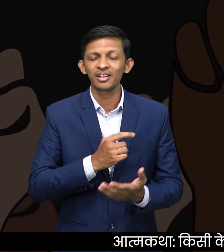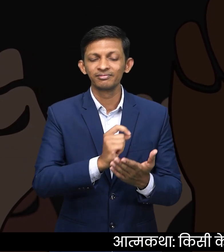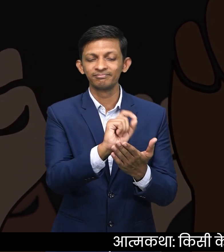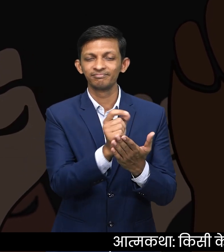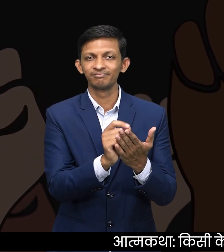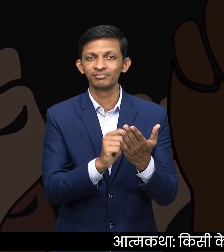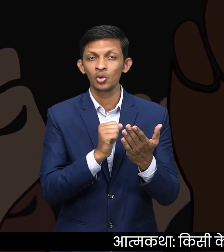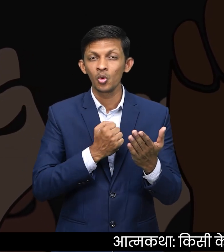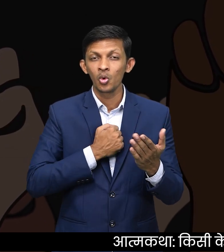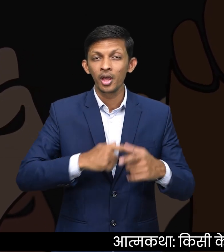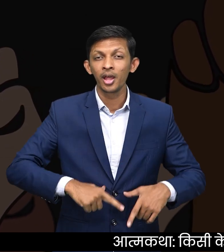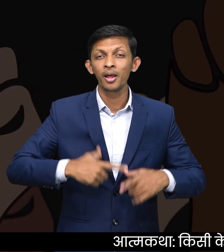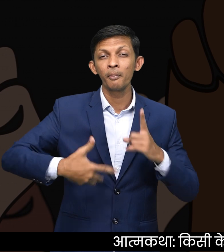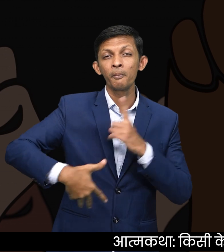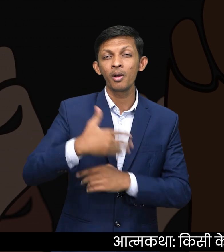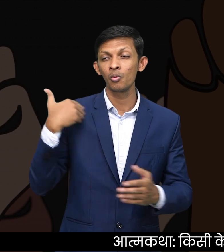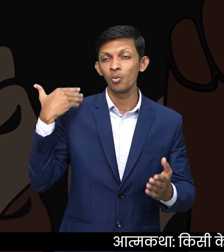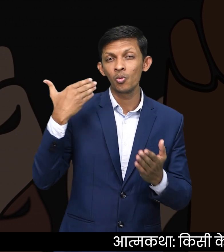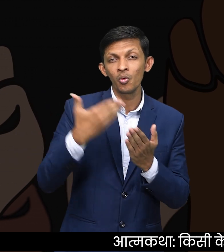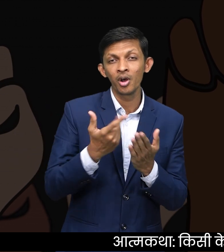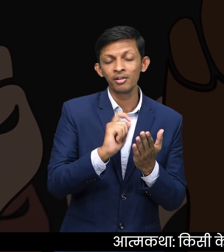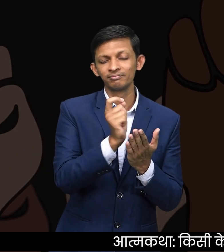के अपने जीवन की स्वयं लिखी जीवनी।